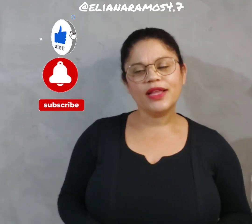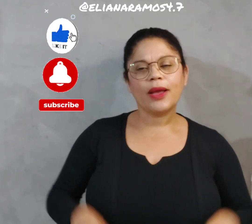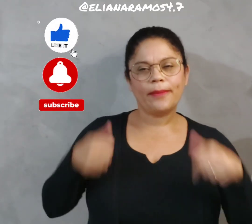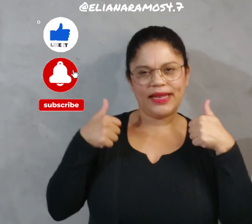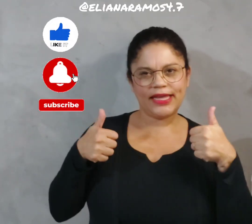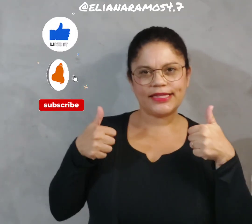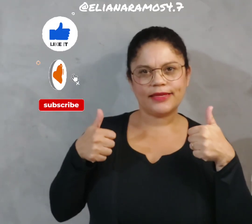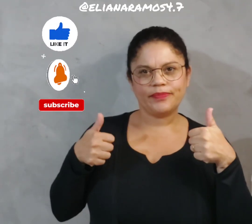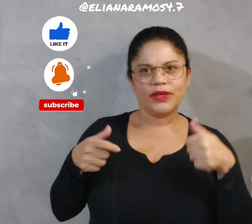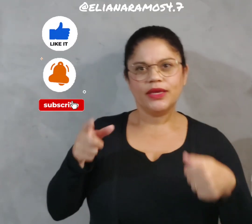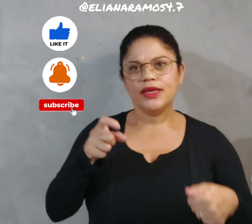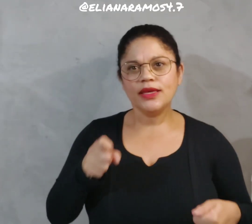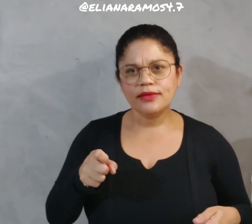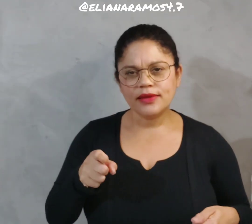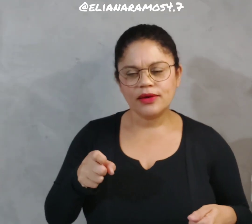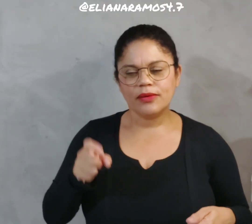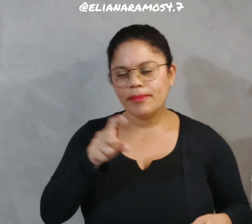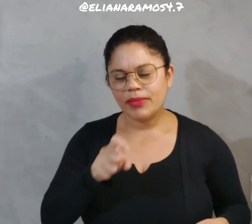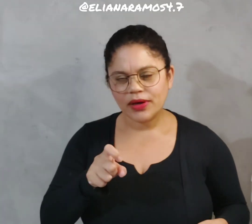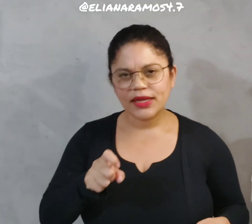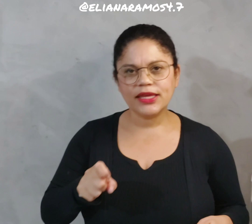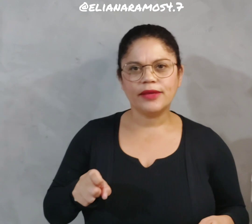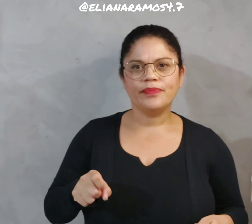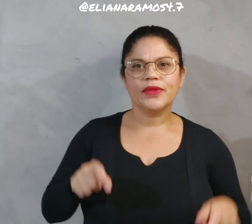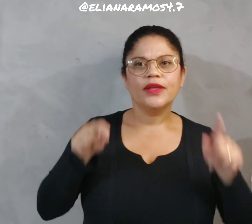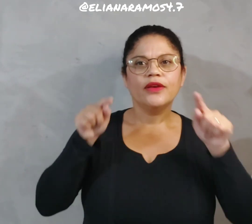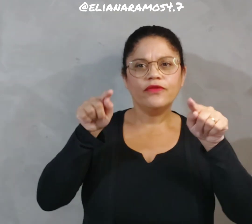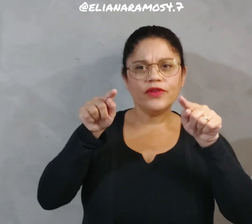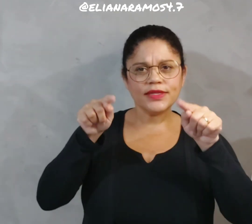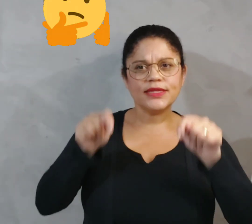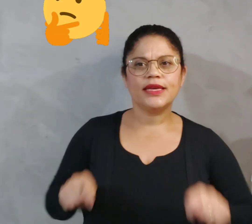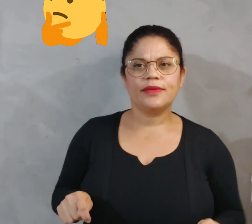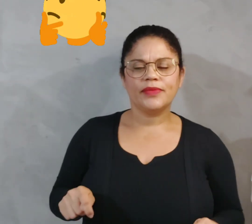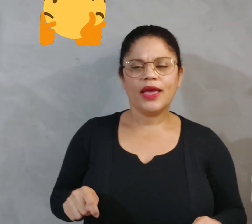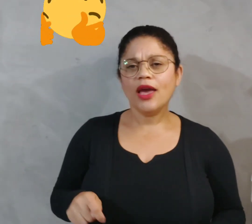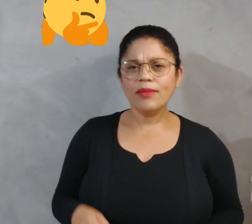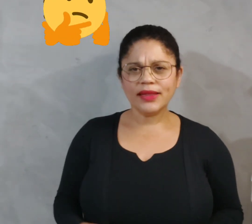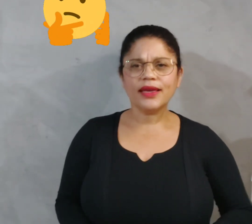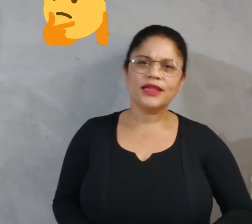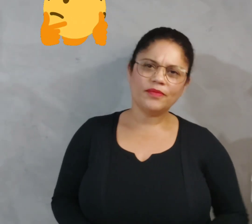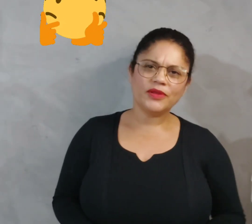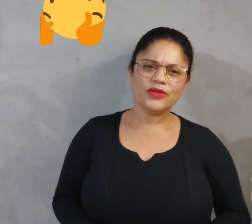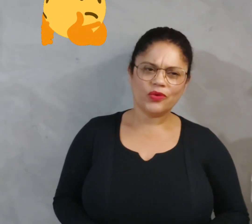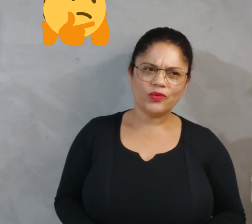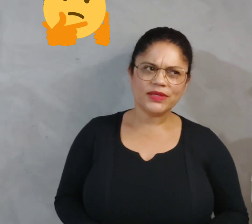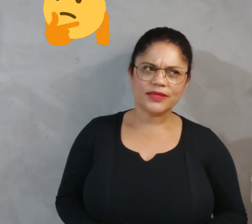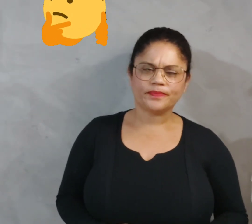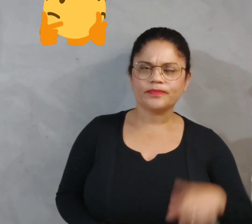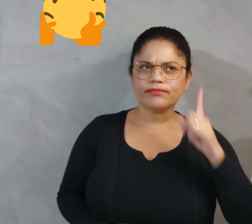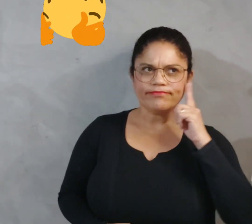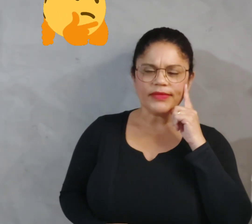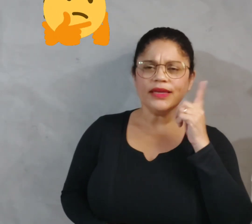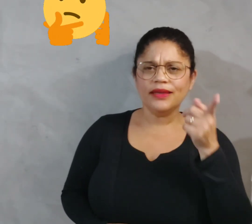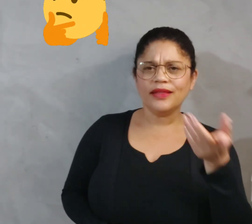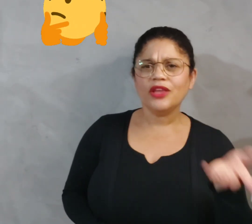canal, beleza? Então, bora aqui. Você é uma daquelas pessoas que tem